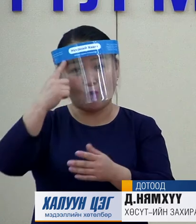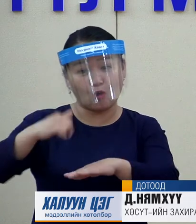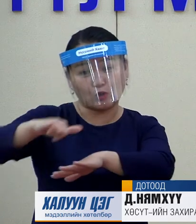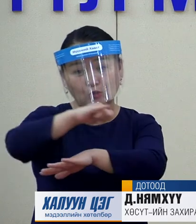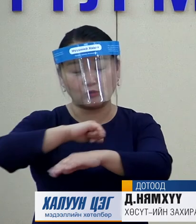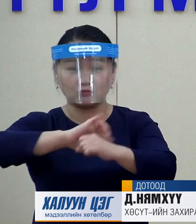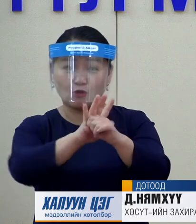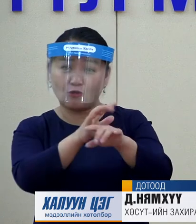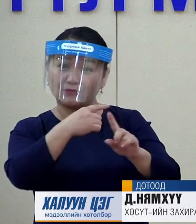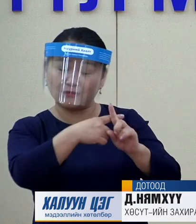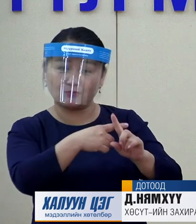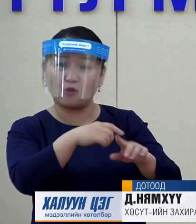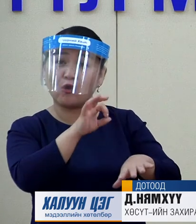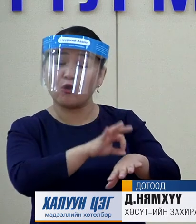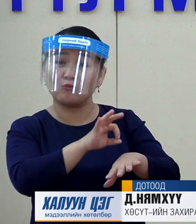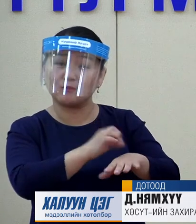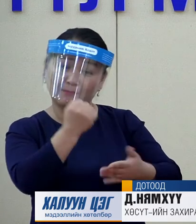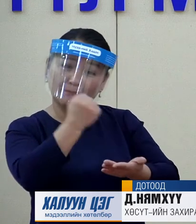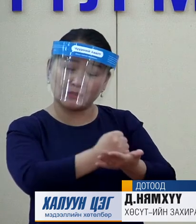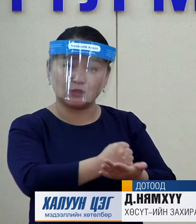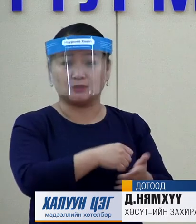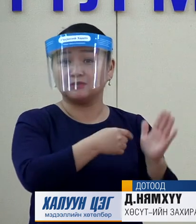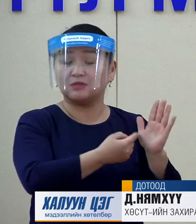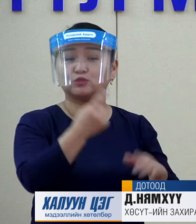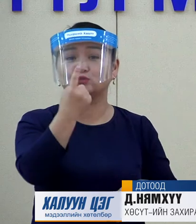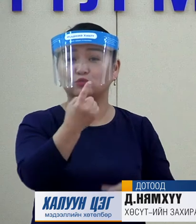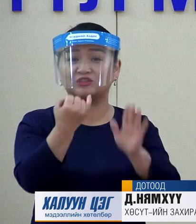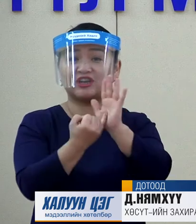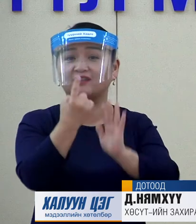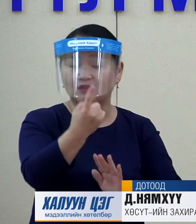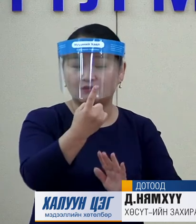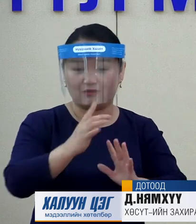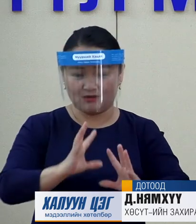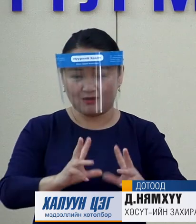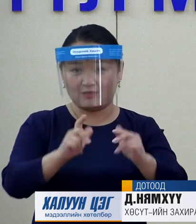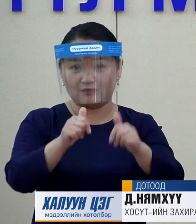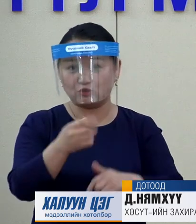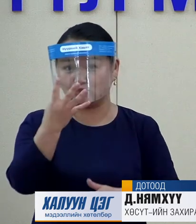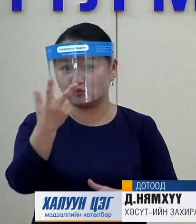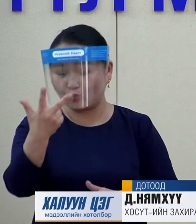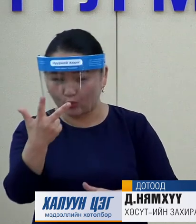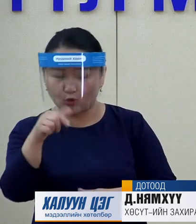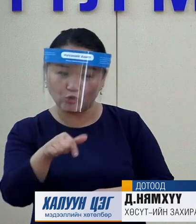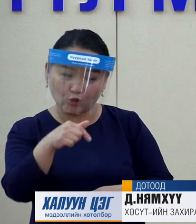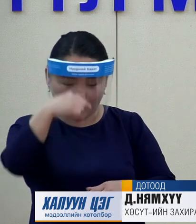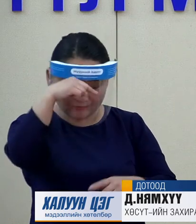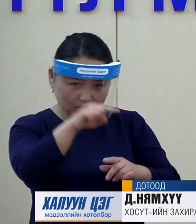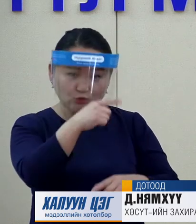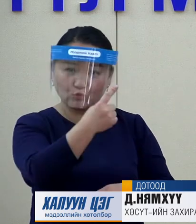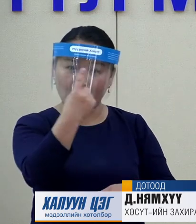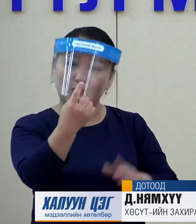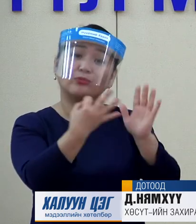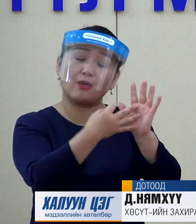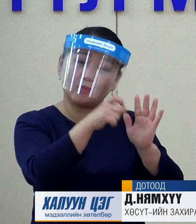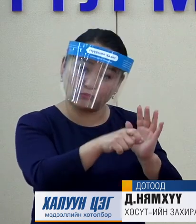батлагдсан тохиолдол 161 боллоо. Монгол улсад эдгэрсэн 43 байна, эмчлэгдэж байгаа 118 байна. Биеийн байдлыг үнэлэх юм